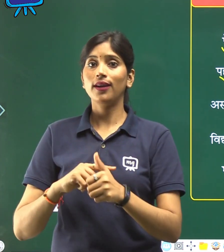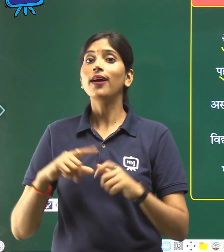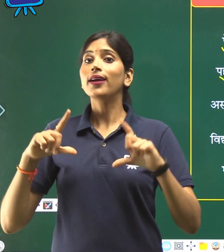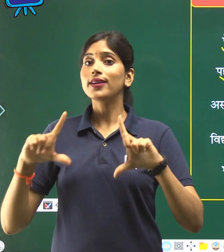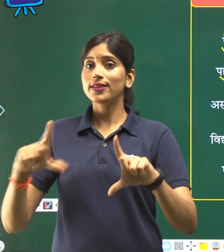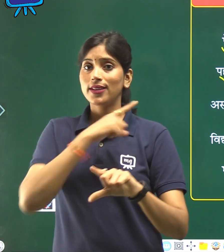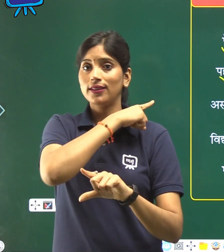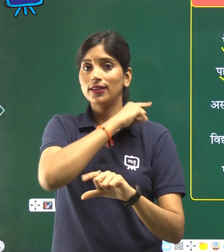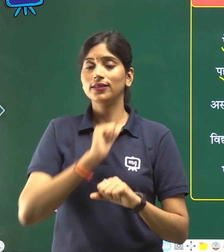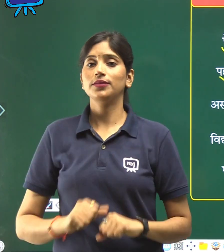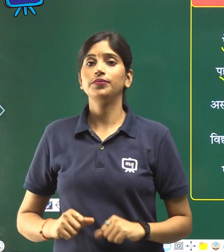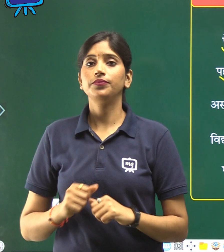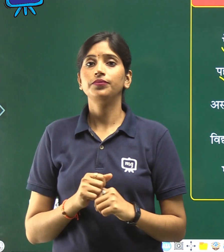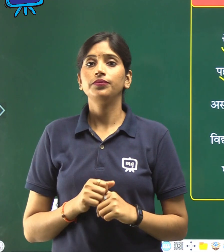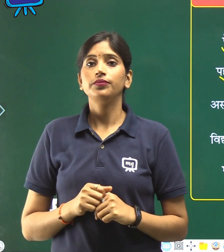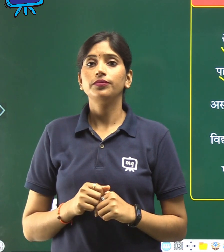वाला